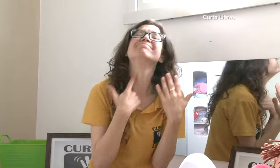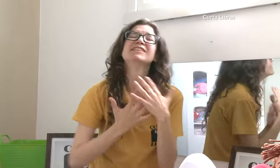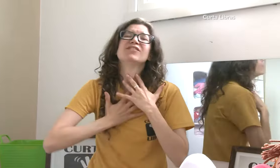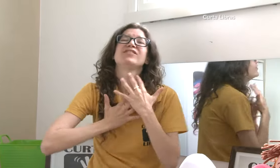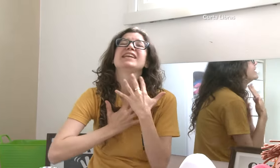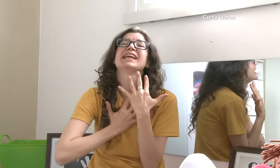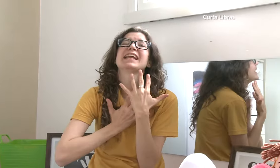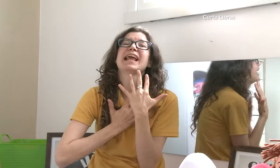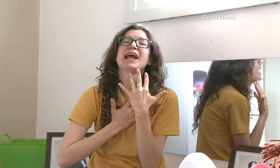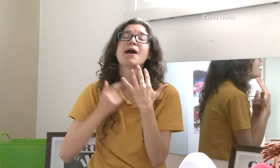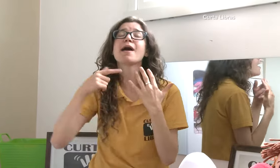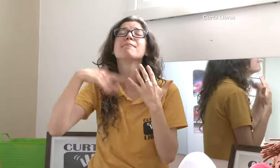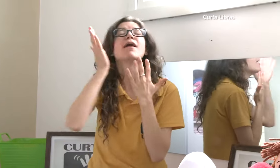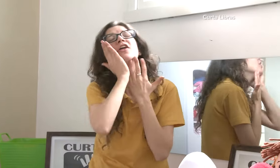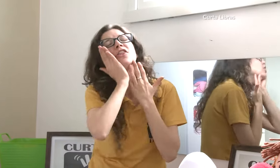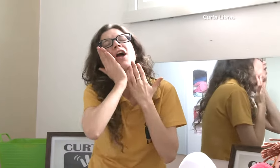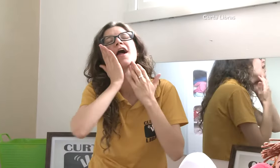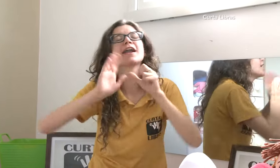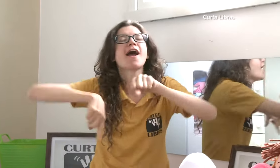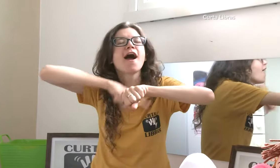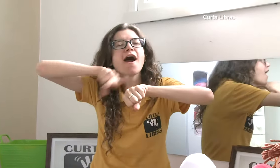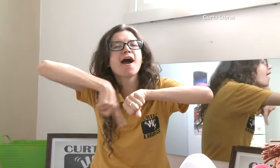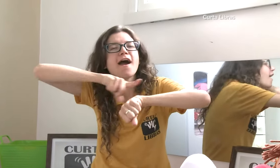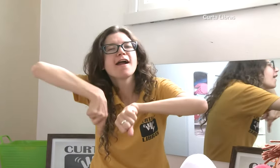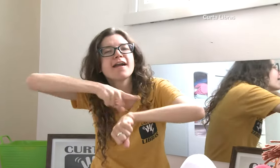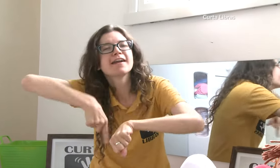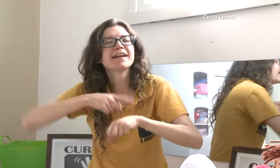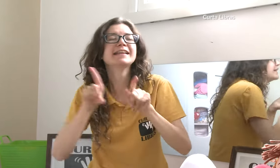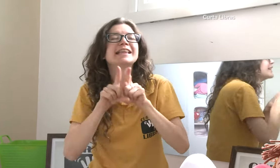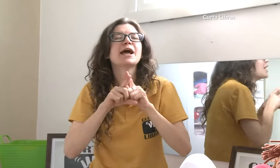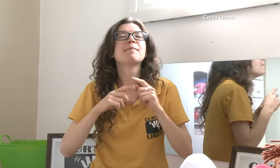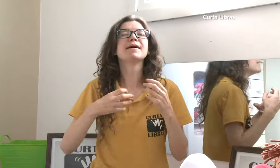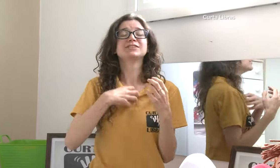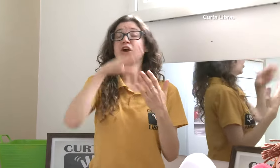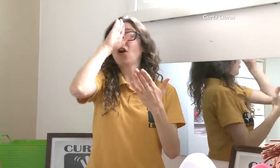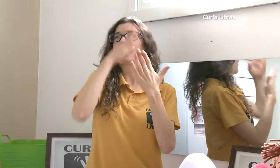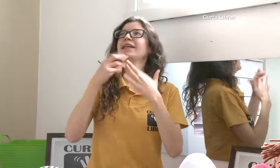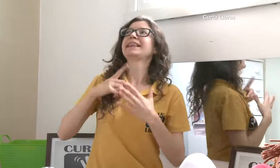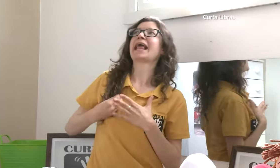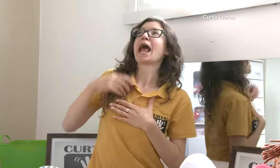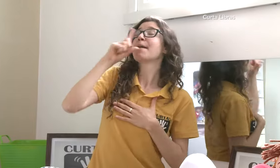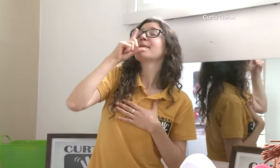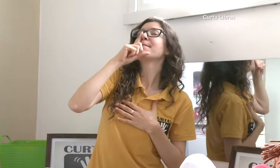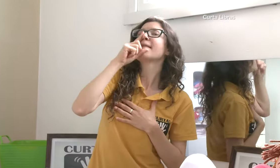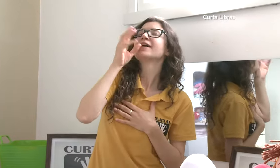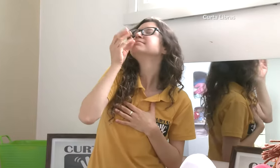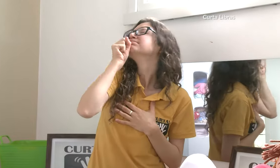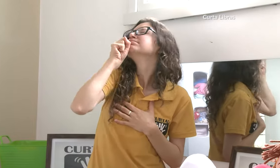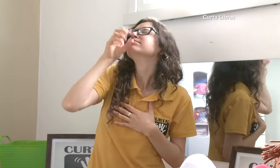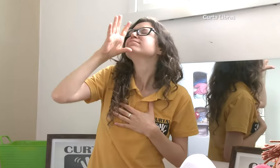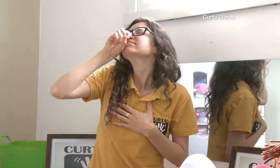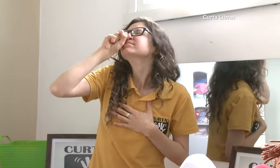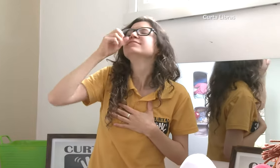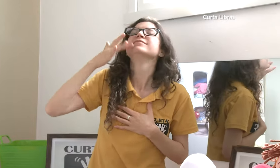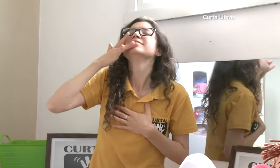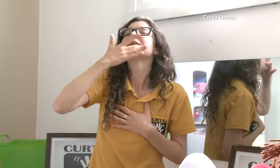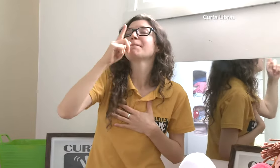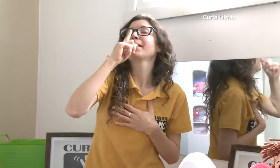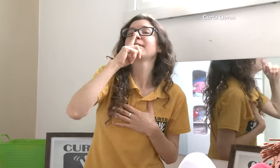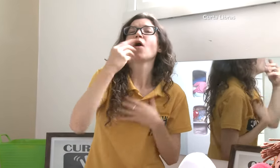sente confiante, porque fica próximo da mãe. E ela não precisa ficar preocupada em não conseguir, por exemplo, fazer